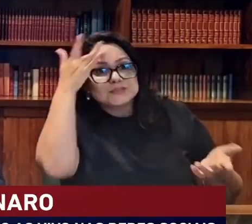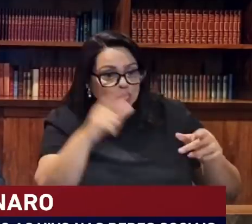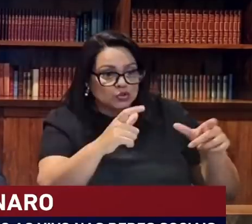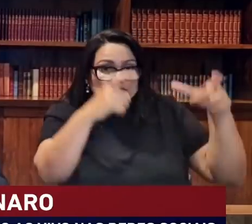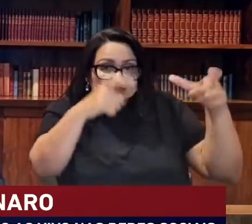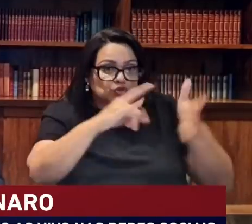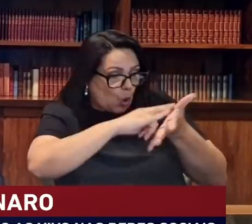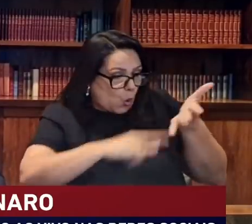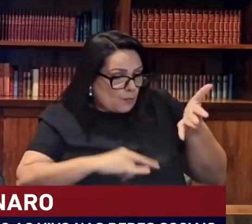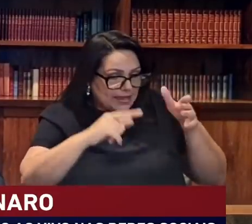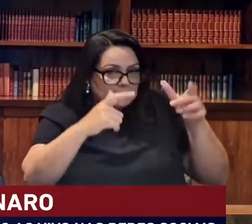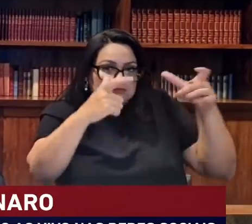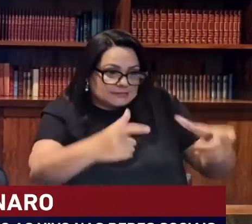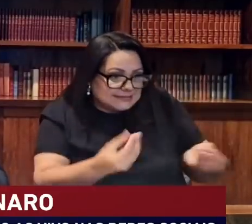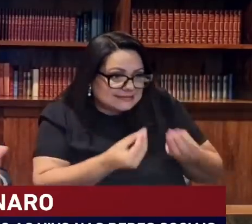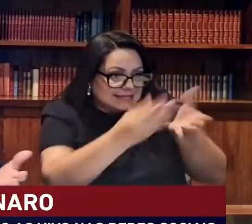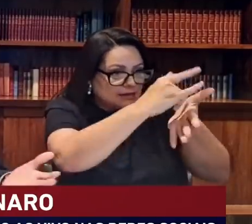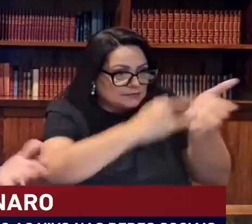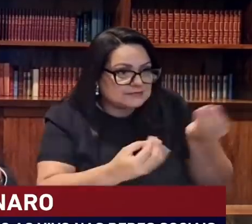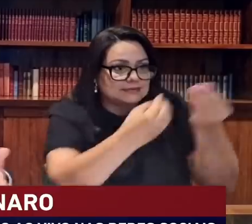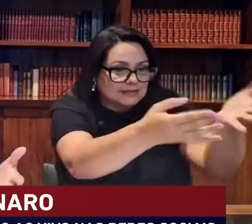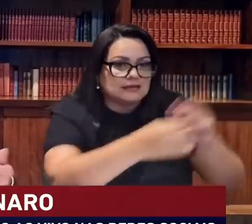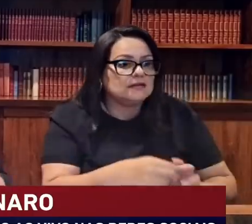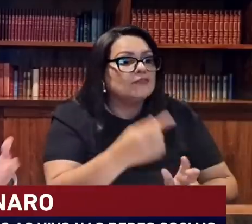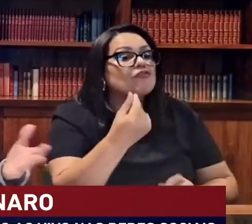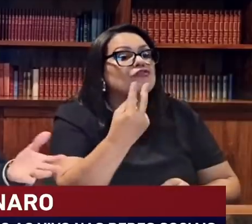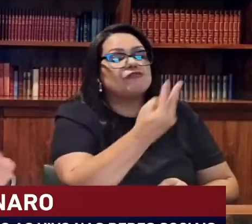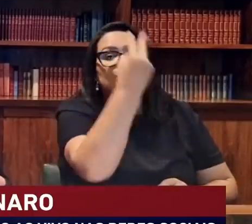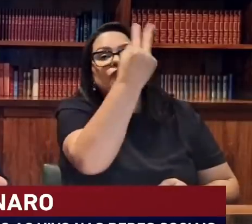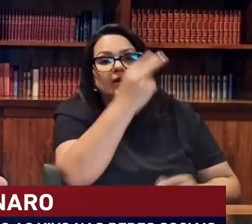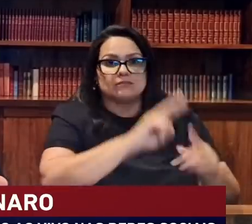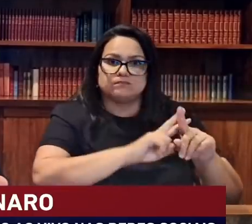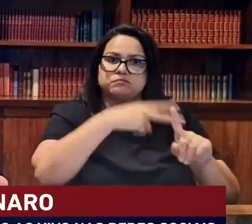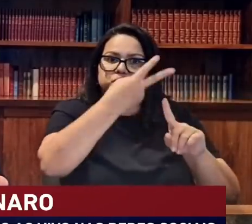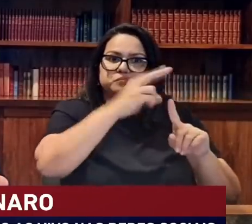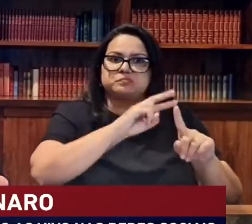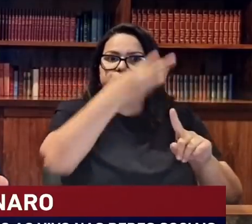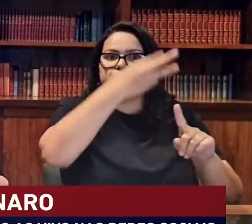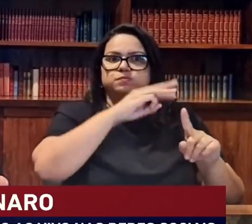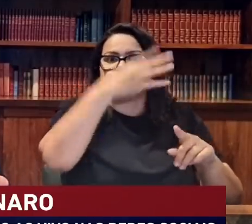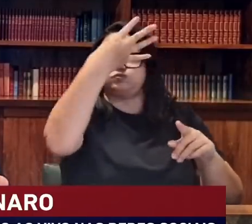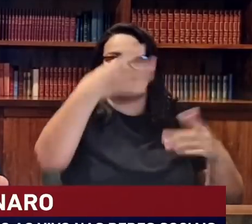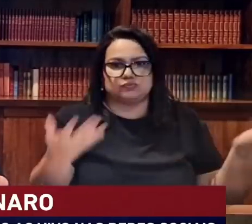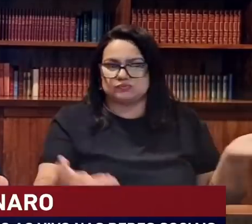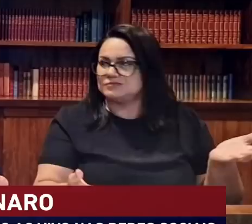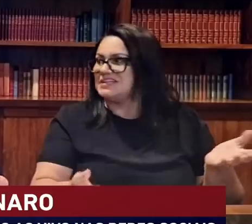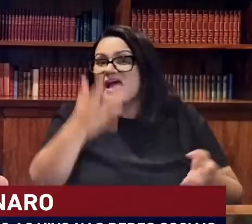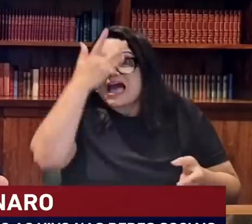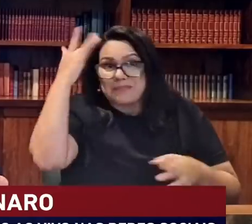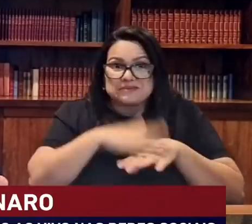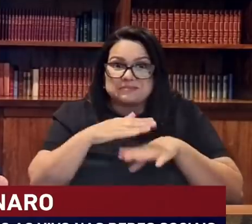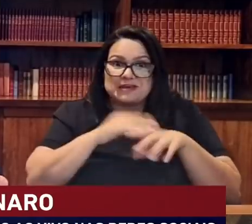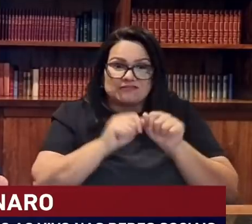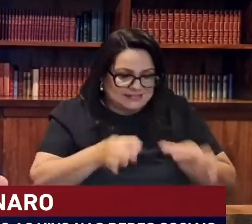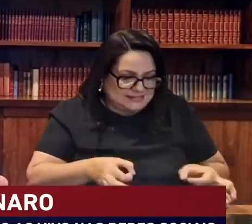de imediato valoriza por em duas, três, quatro, cinco vezes aquele pedaço de terra. E olha, ela faz a cerquinha, presidente, e ali é